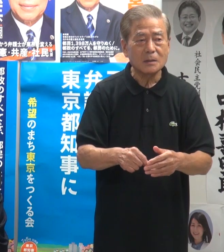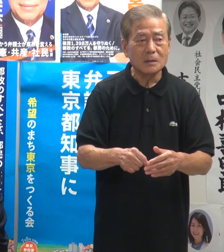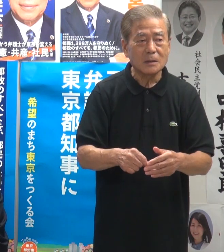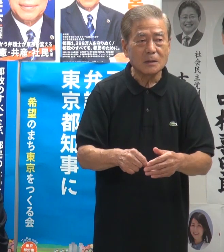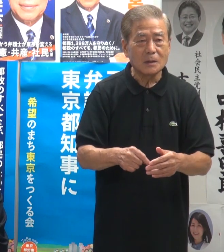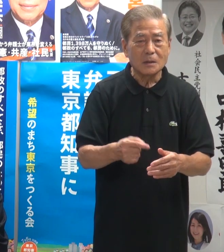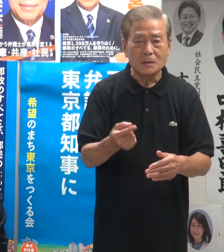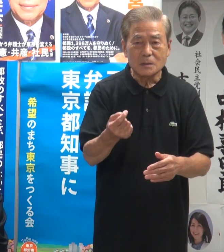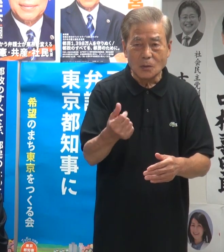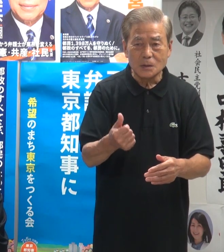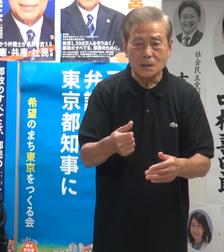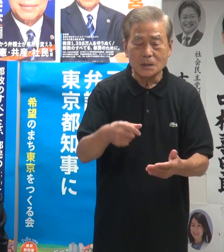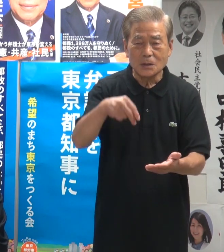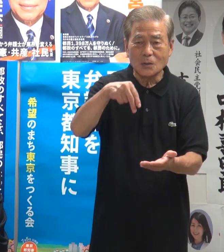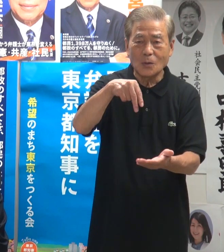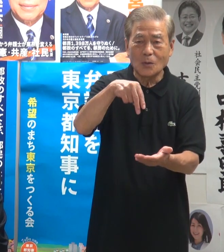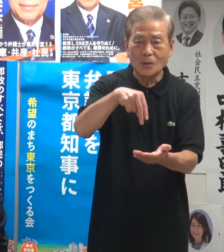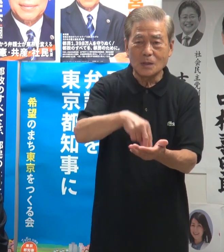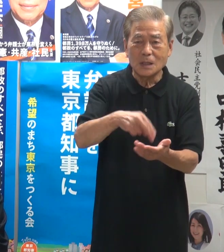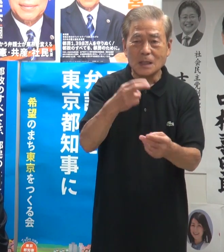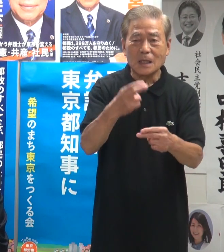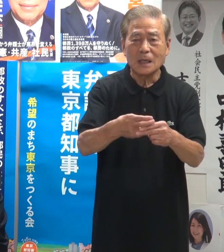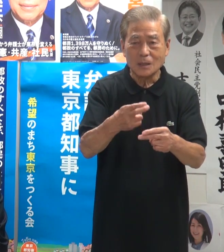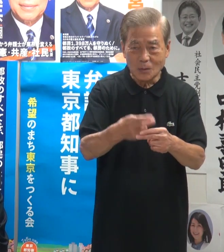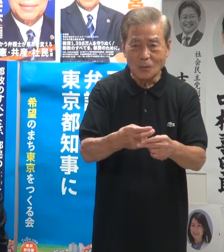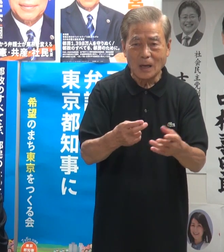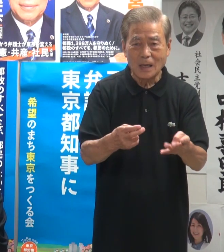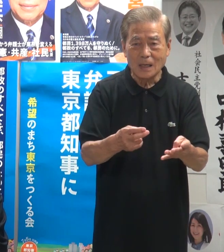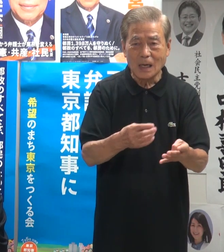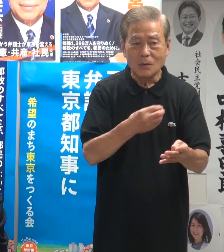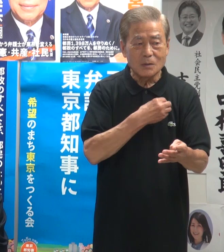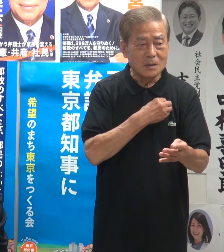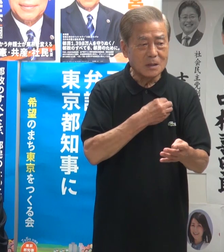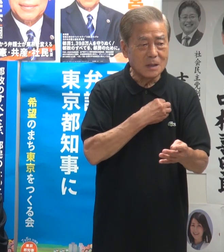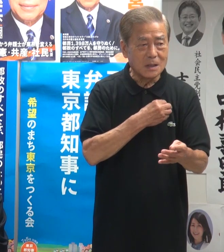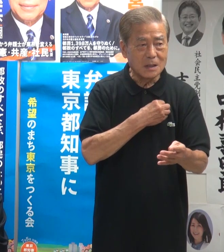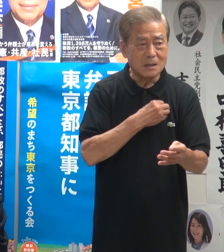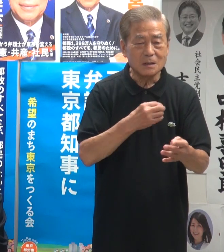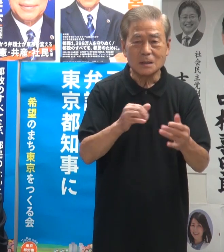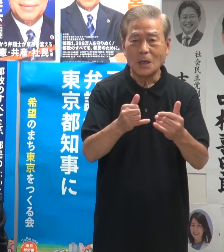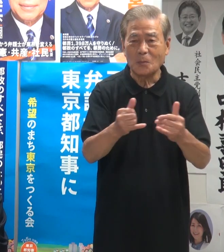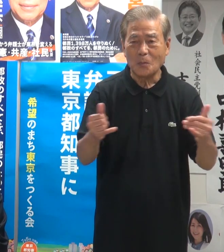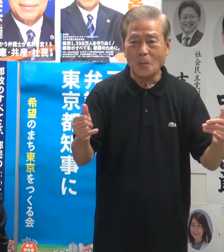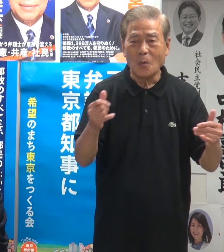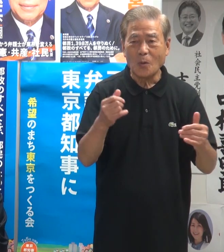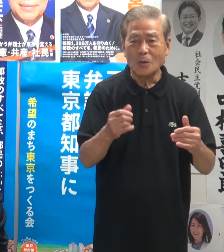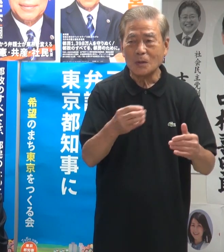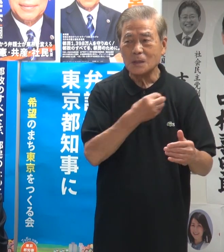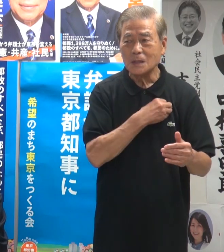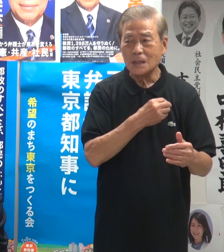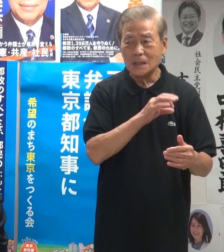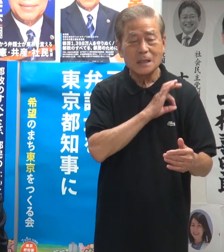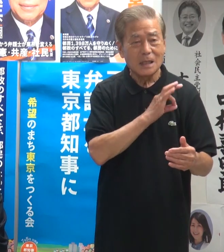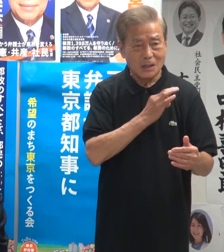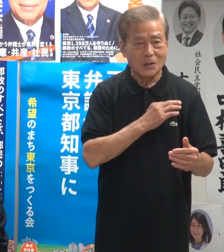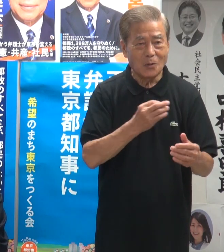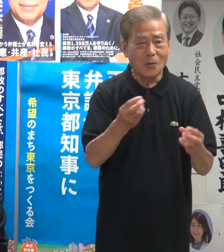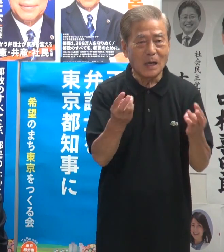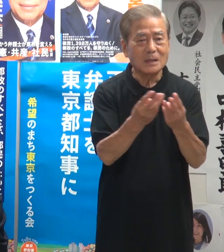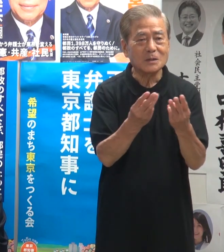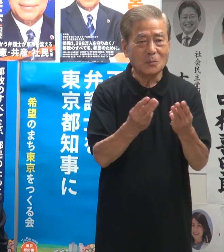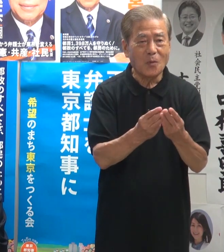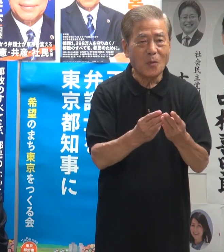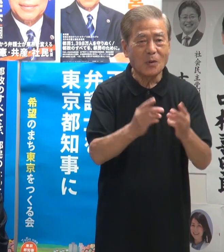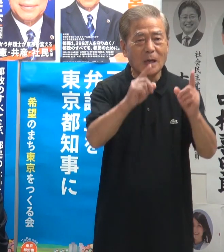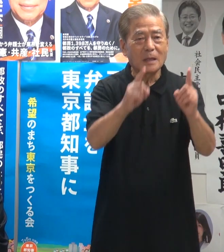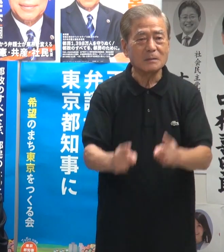半減するような可能性っていうのは私はあると思うんですよ。はい、そういう危険性もあるん